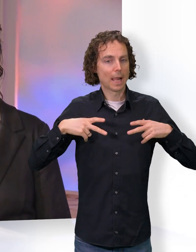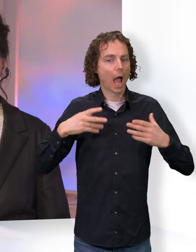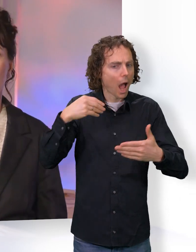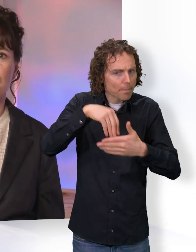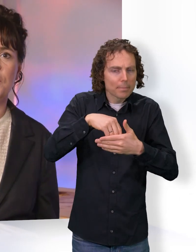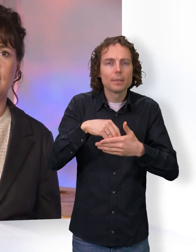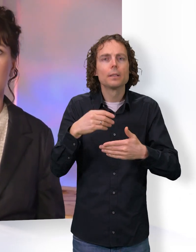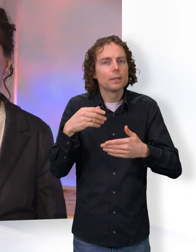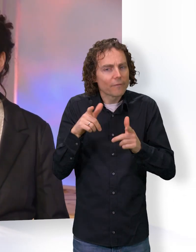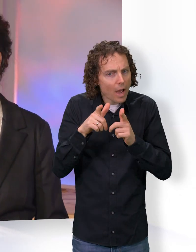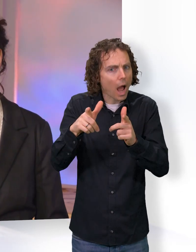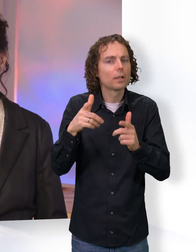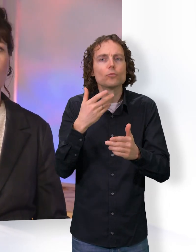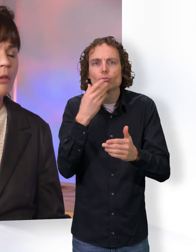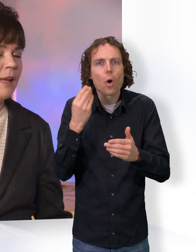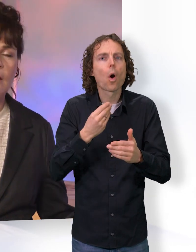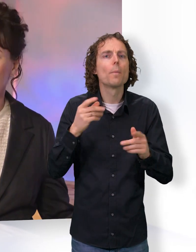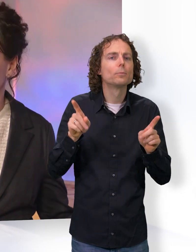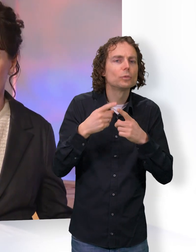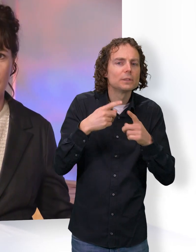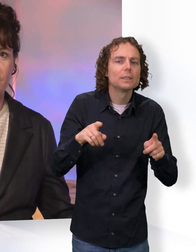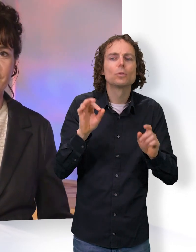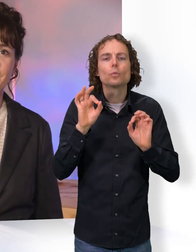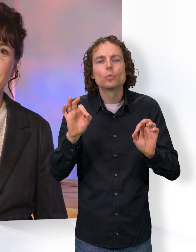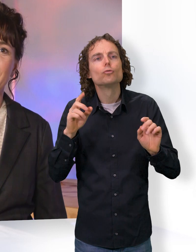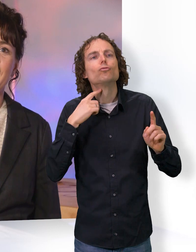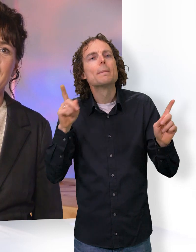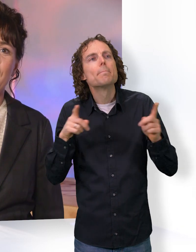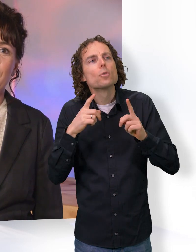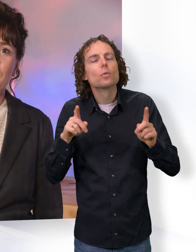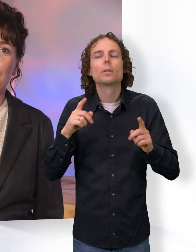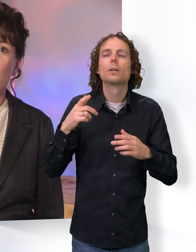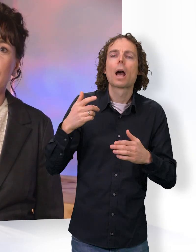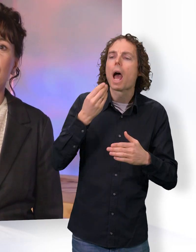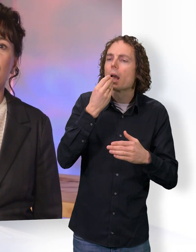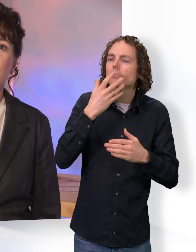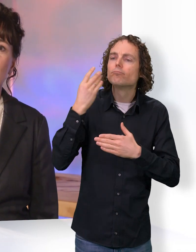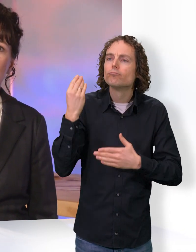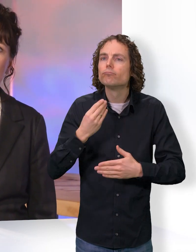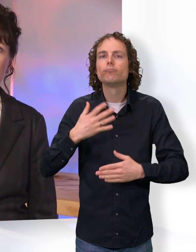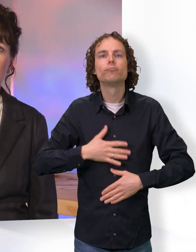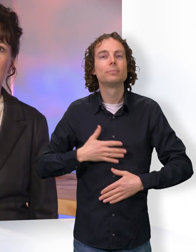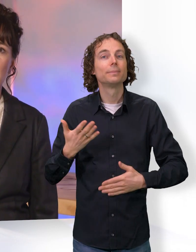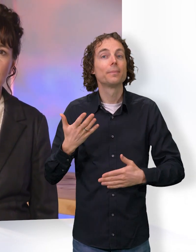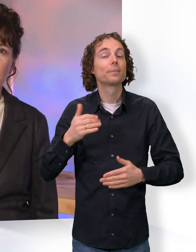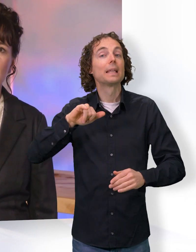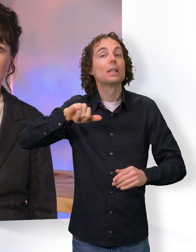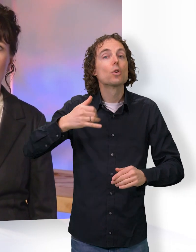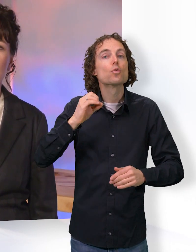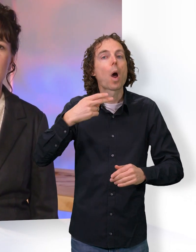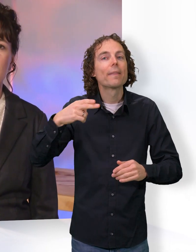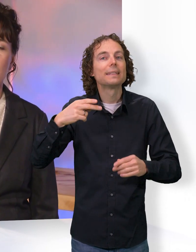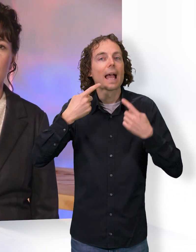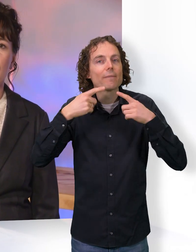Schöne Musik, Geschichten, gute Stimmung, leckeres Essen. Im Johannesevangelium sagt Jesus im